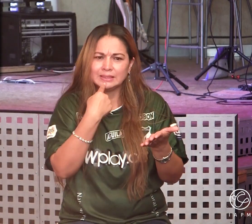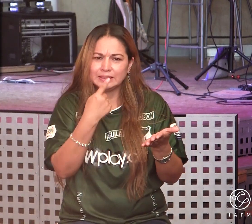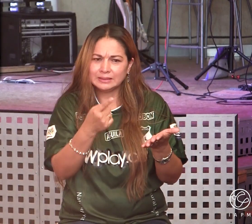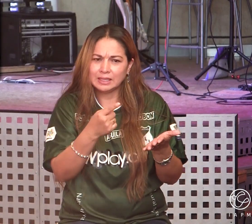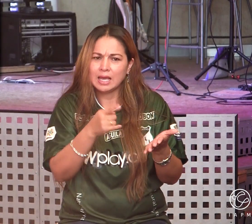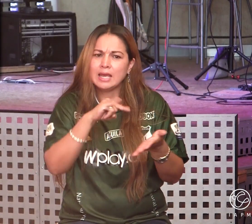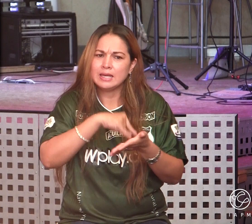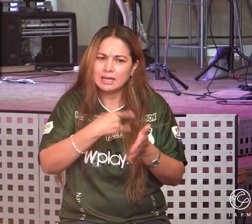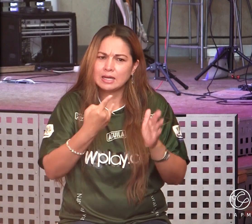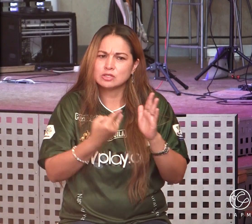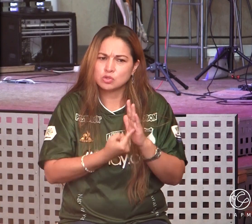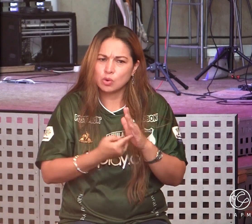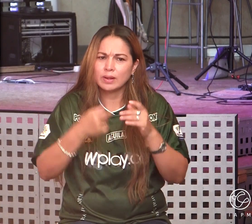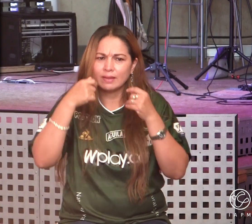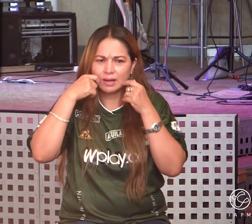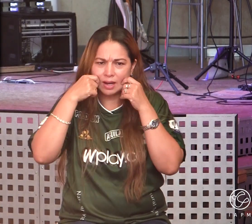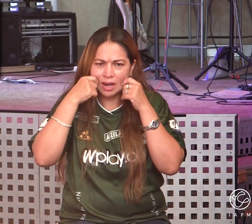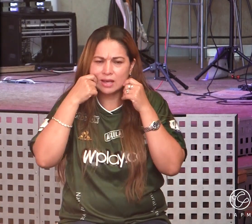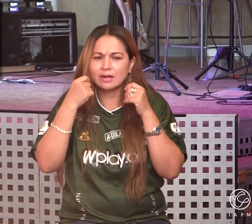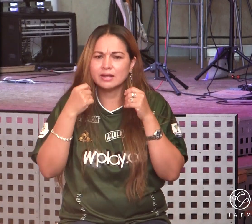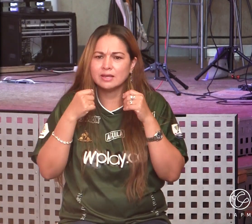las obras de la carne, que son...